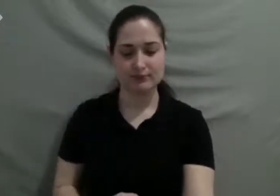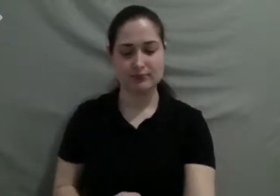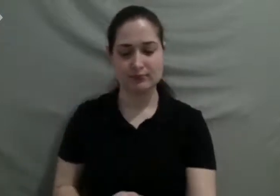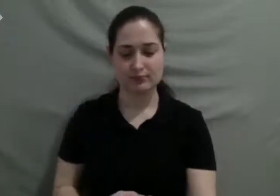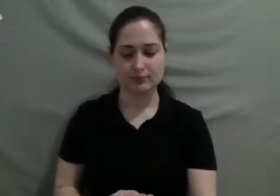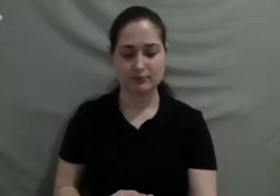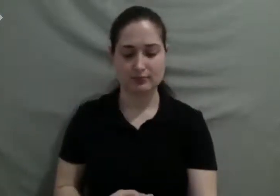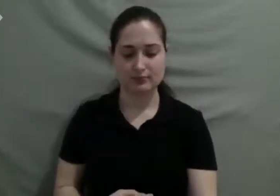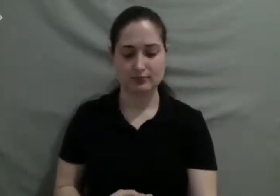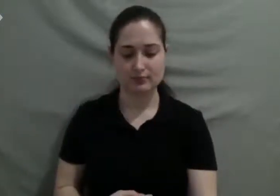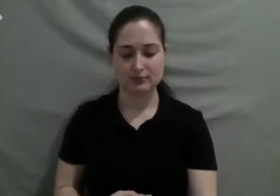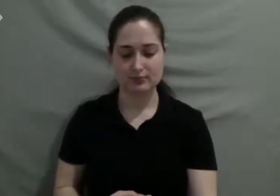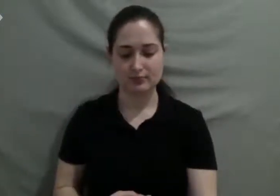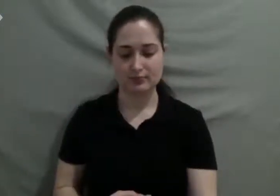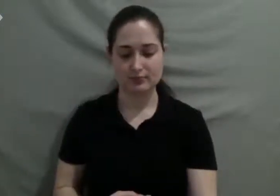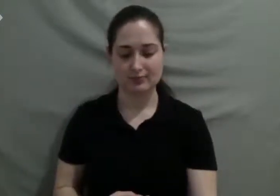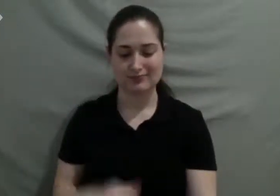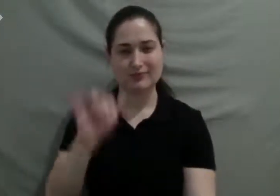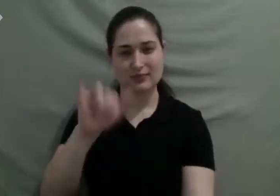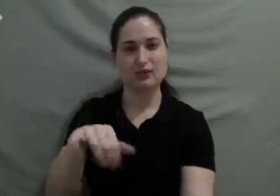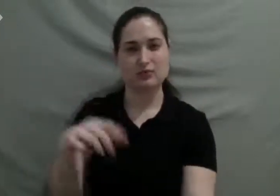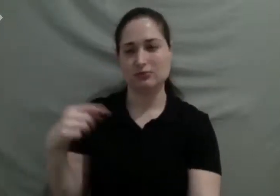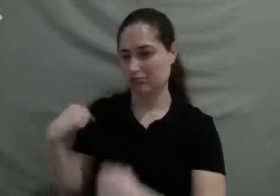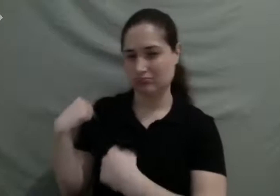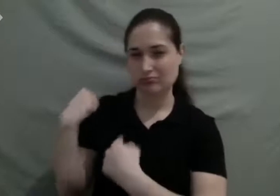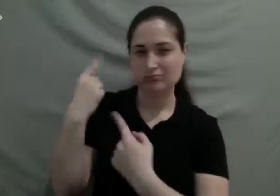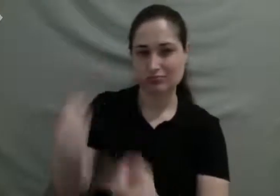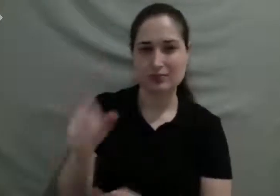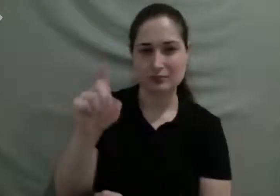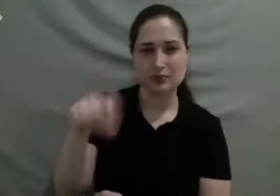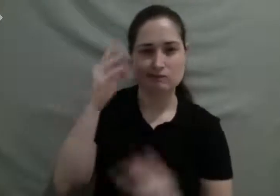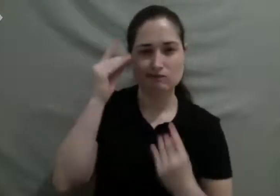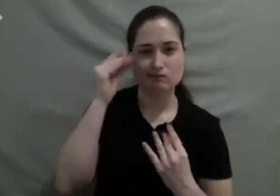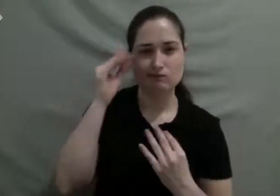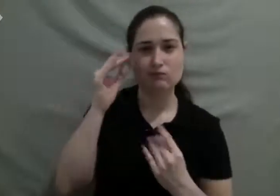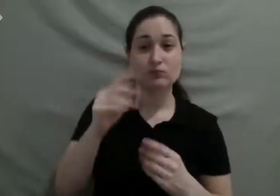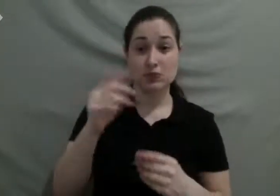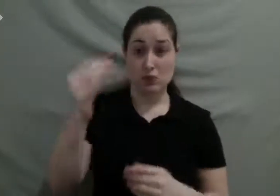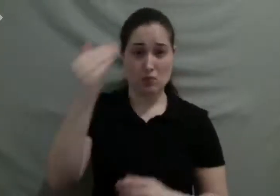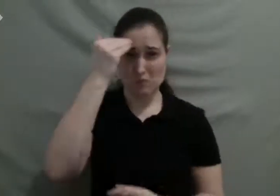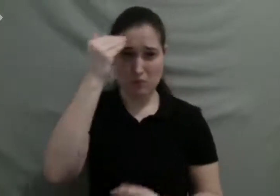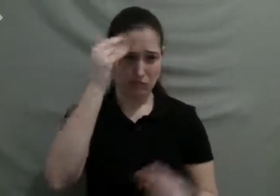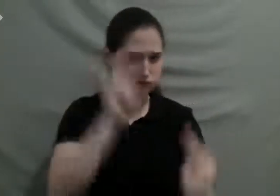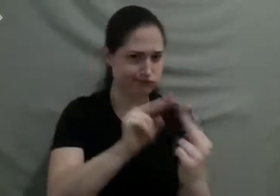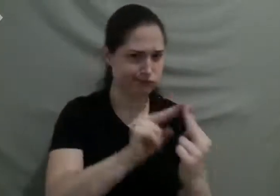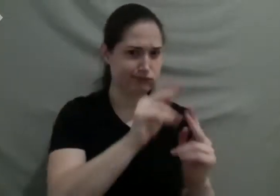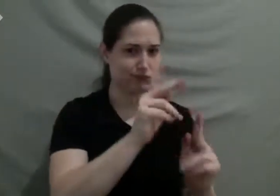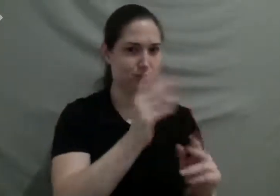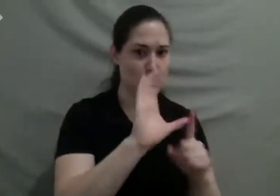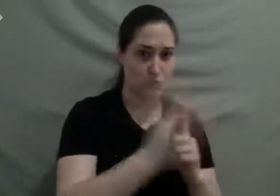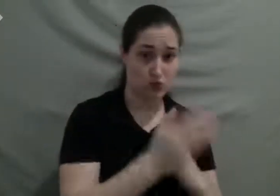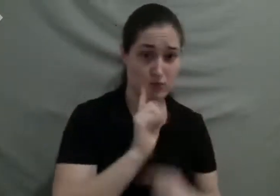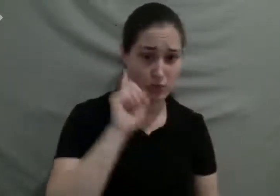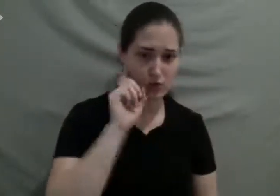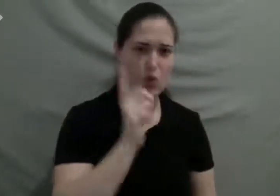es tomando en cuenta todo lo que hemos venido diciendo. Conocer a la persona sorda, conocer la cultura sorda, comunicarse en